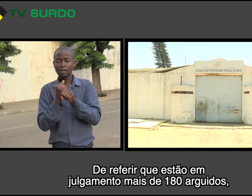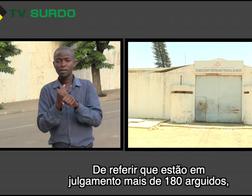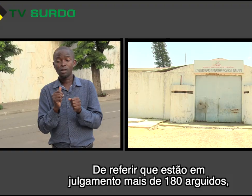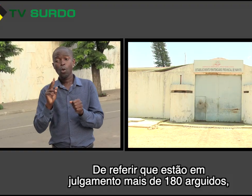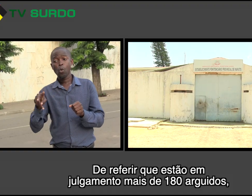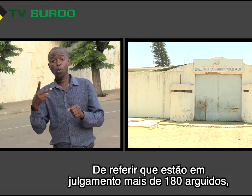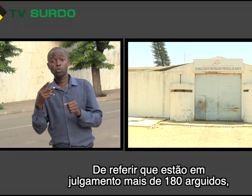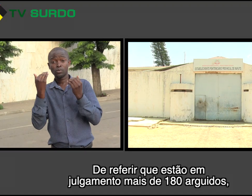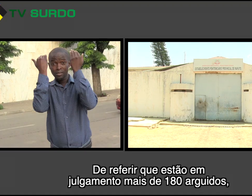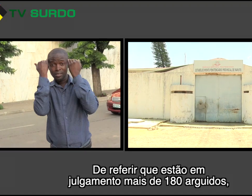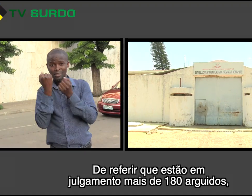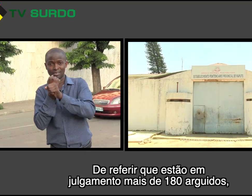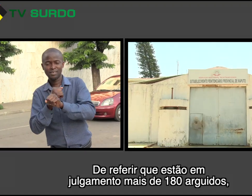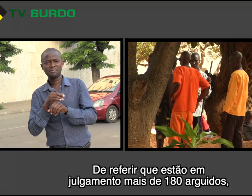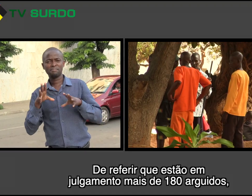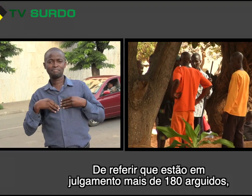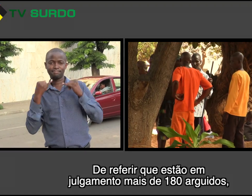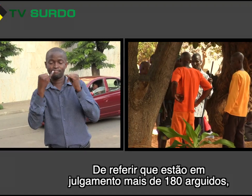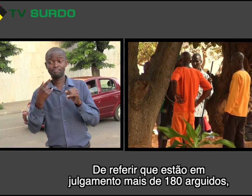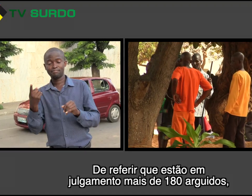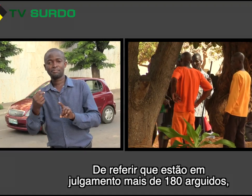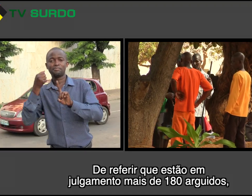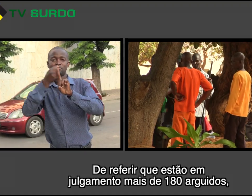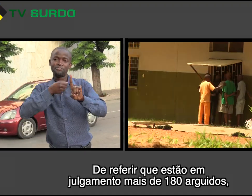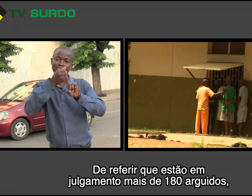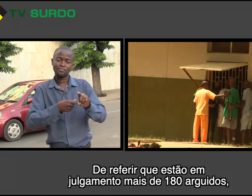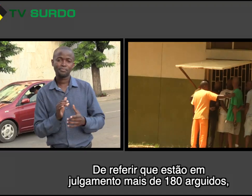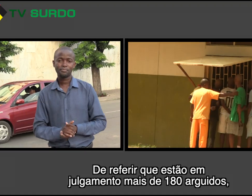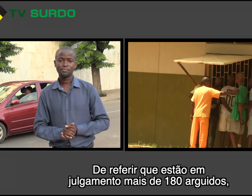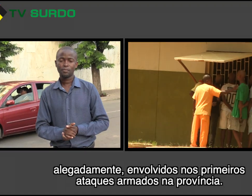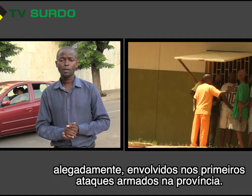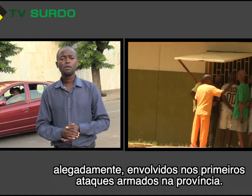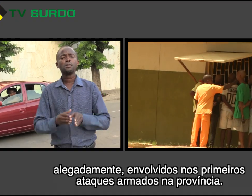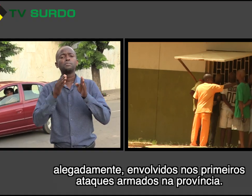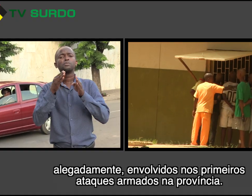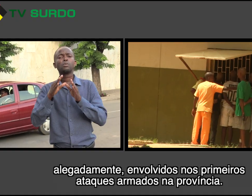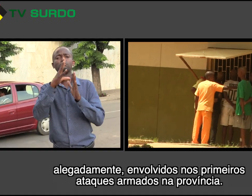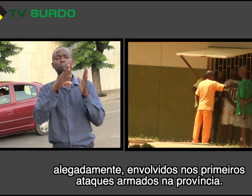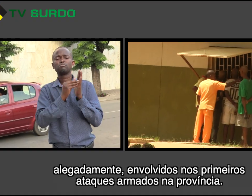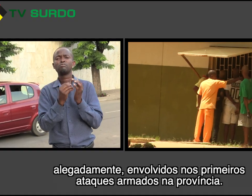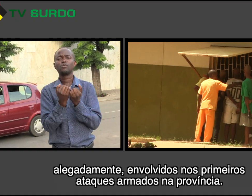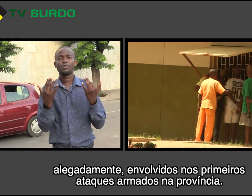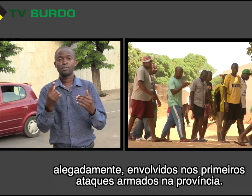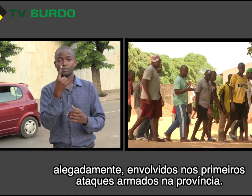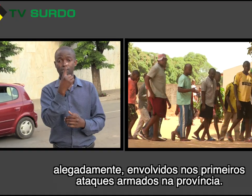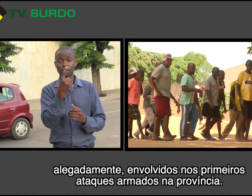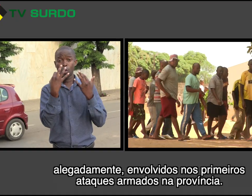De referir que estão em julgamento mais de 180 arguidos alegadamente envolvidos nos primeiros